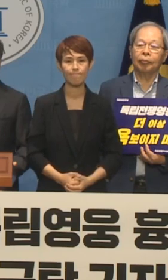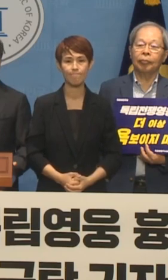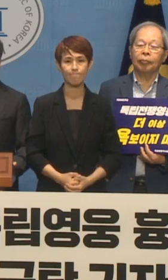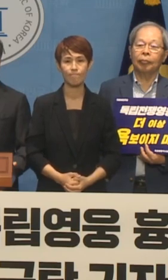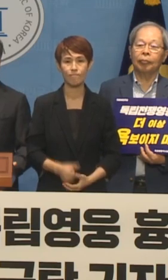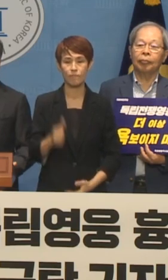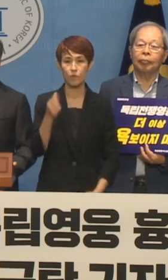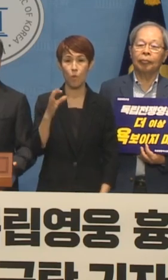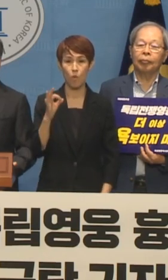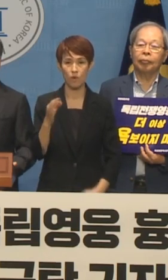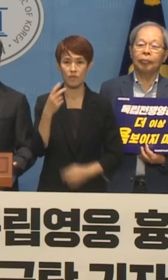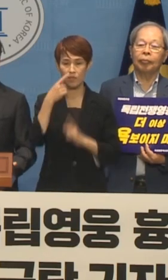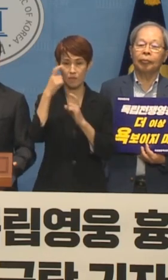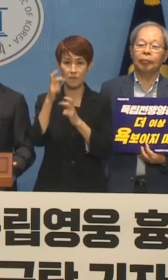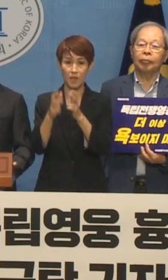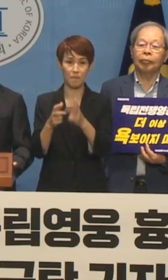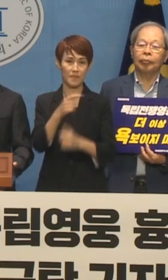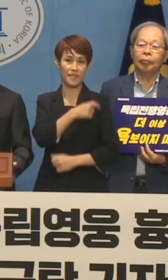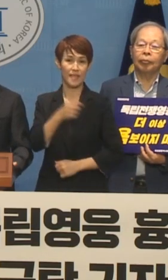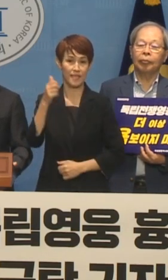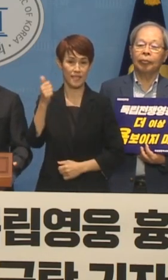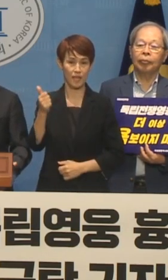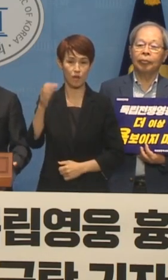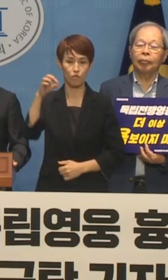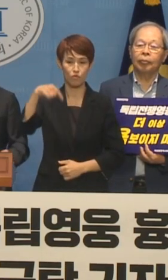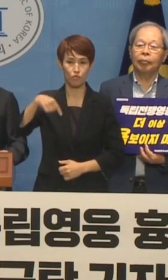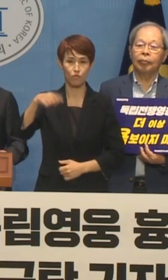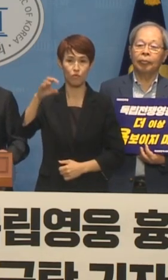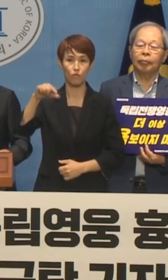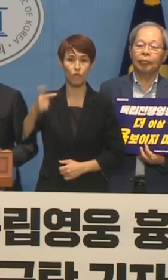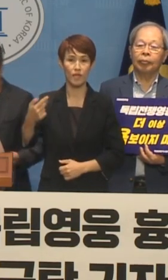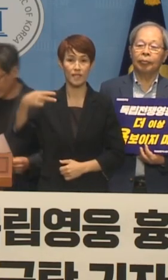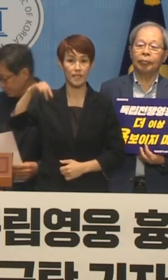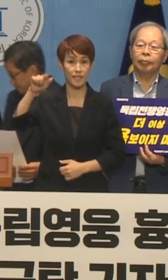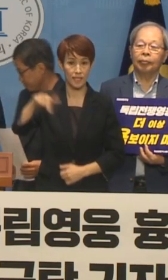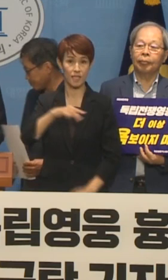홍범도 장군 기념사업회 이사장을 맡고 계신 우원식 의원님의 말씀 듣겠습니다.